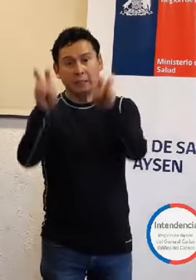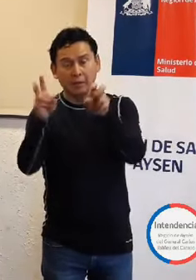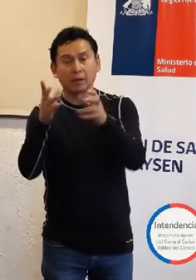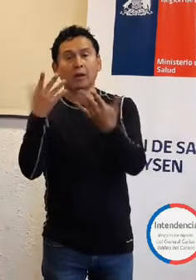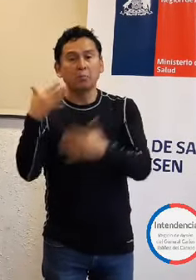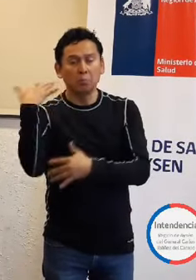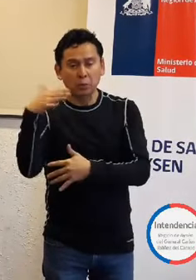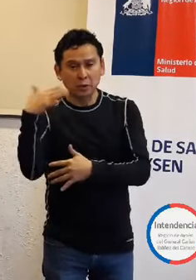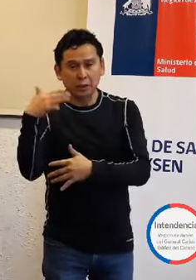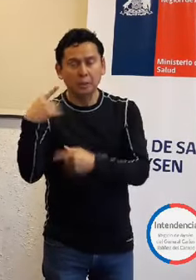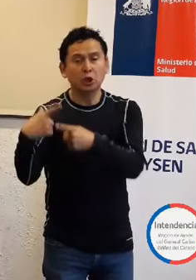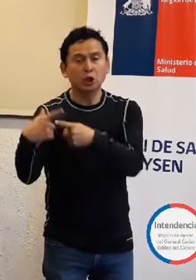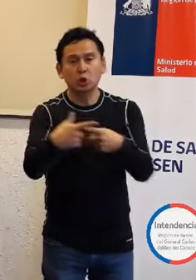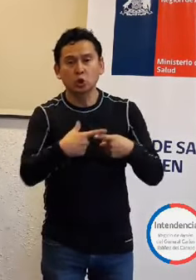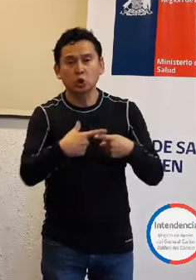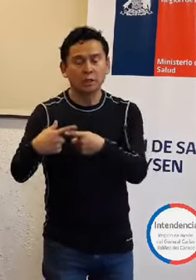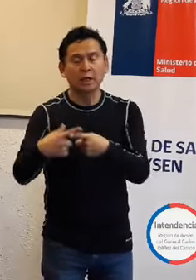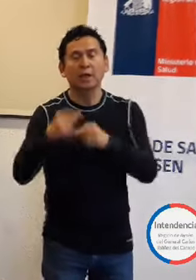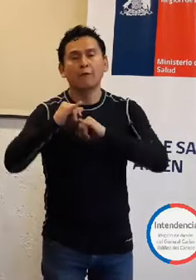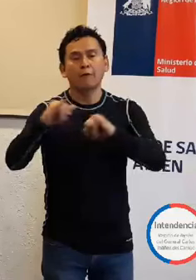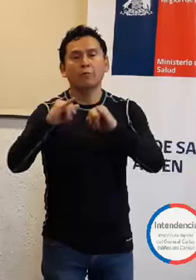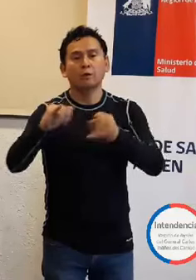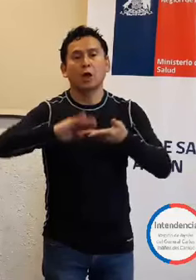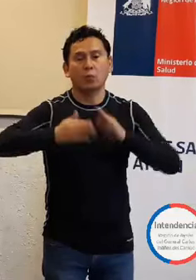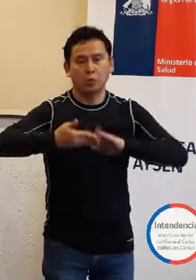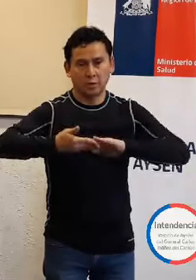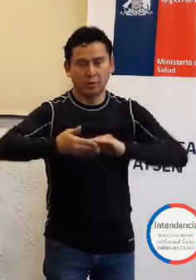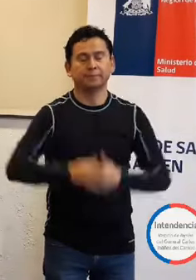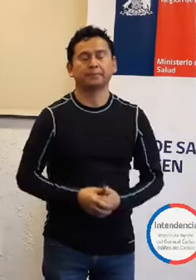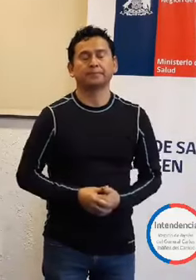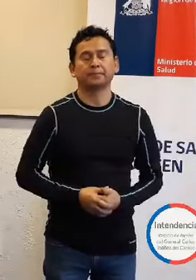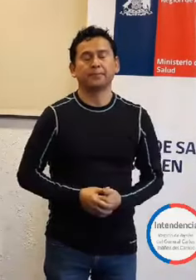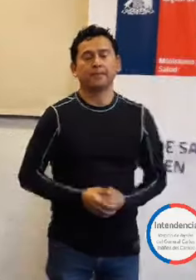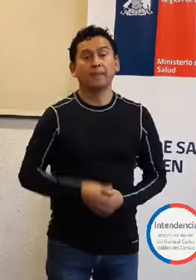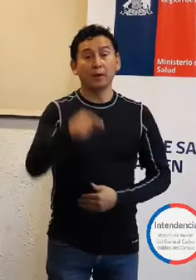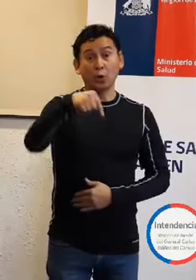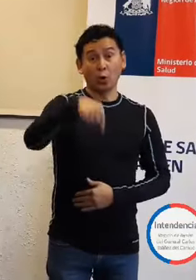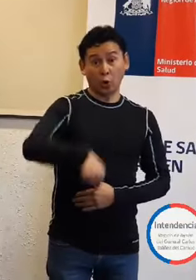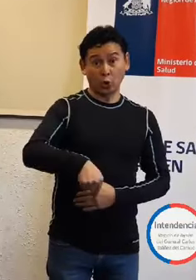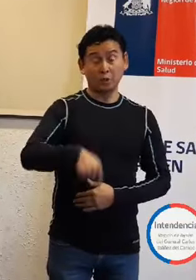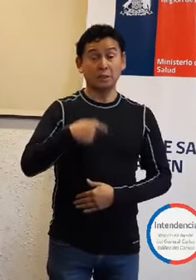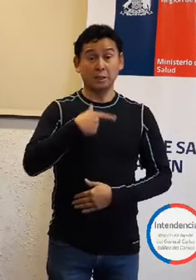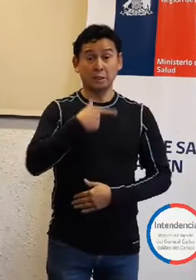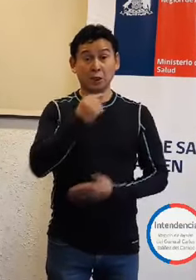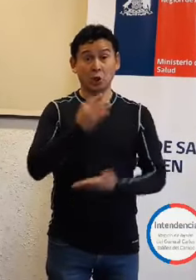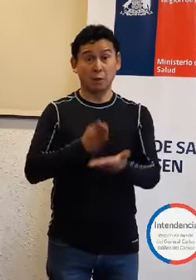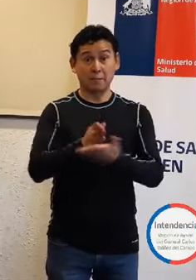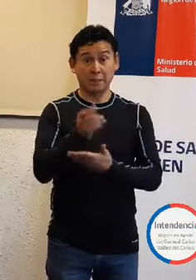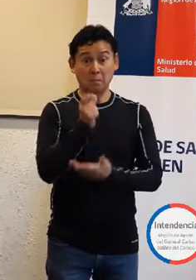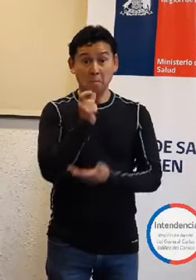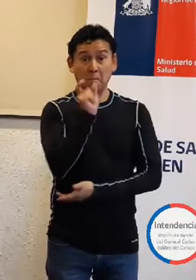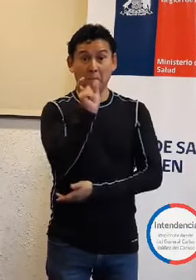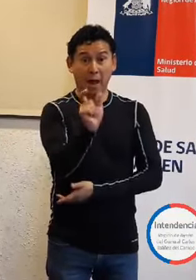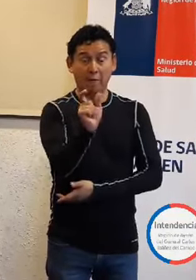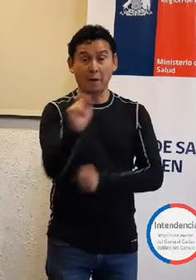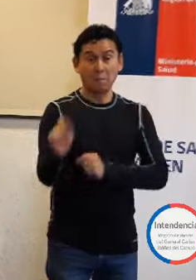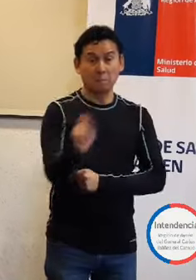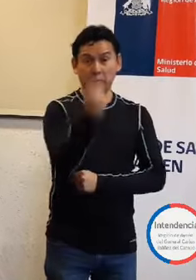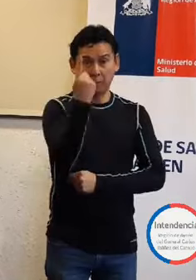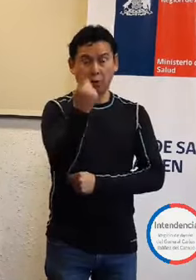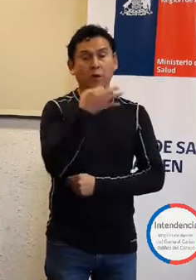importantes socializar e informar a toda la comunidad regional. Hoy día quiero partir mis palabras, en primer lugar,